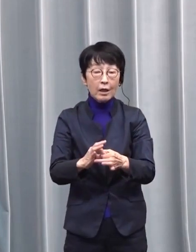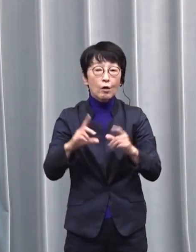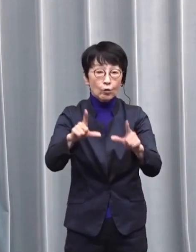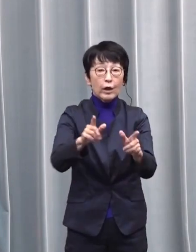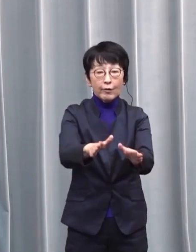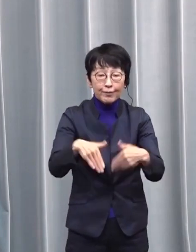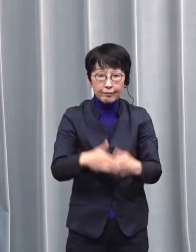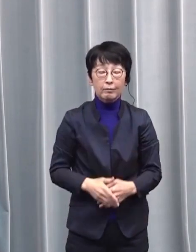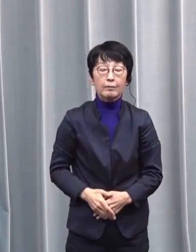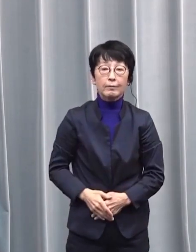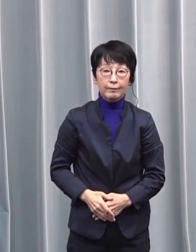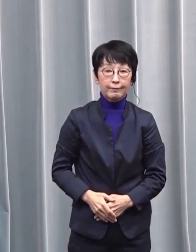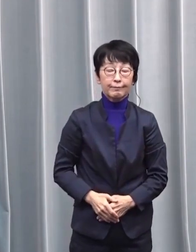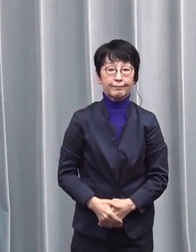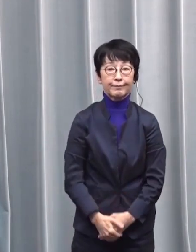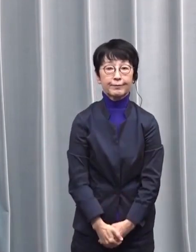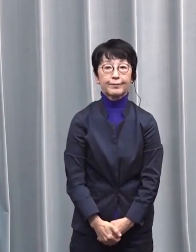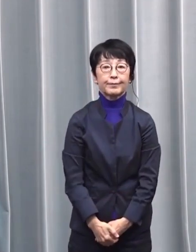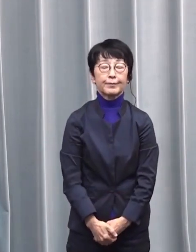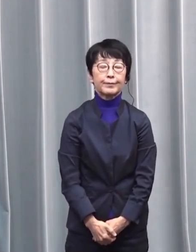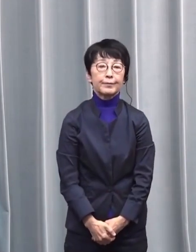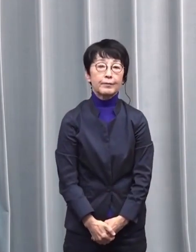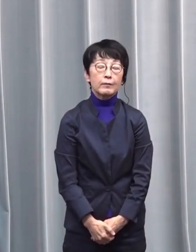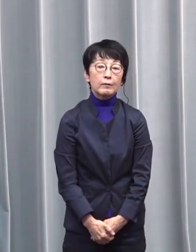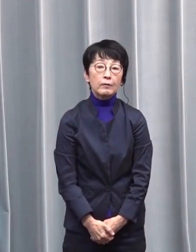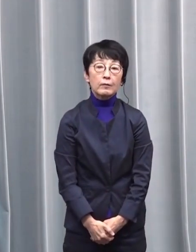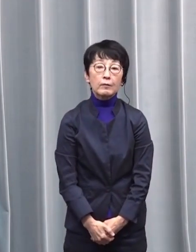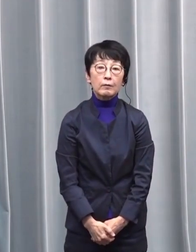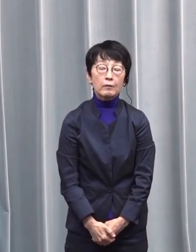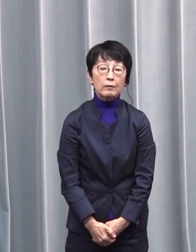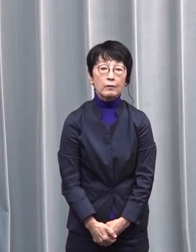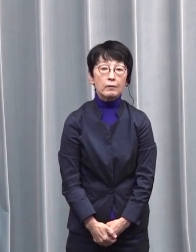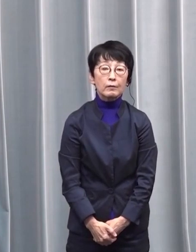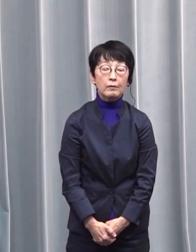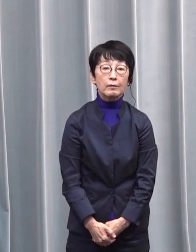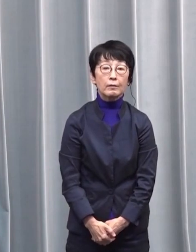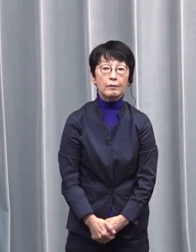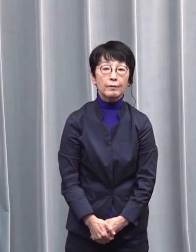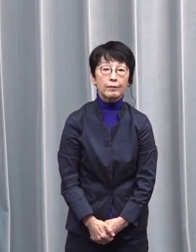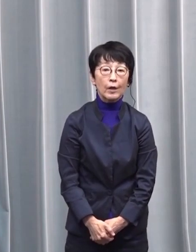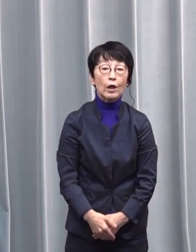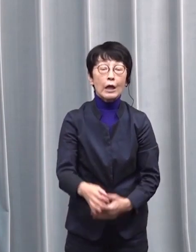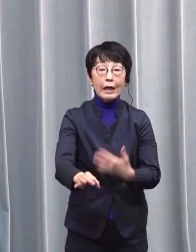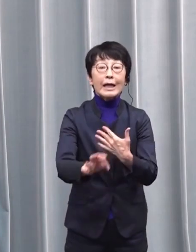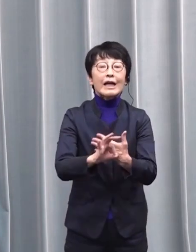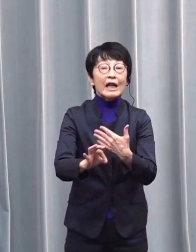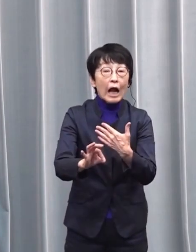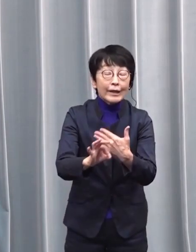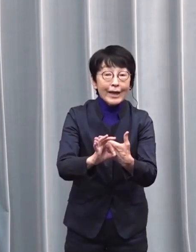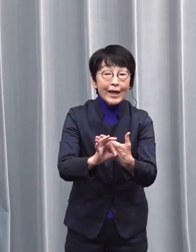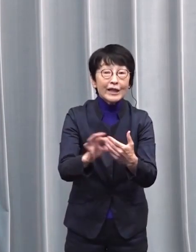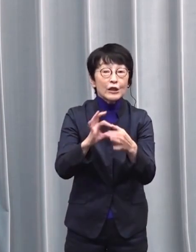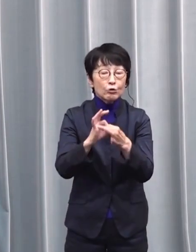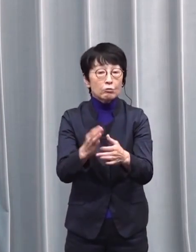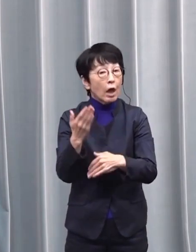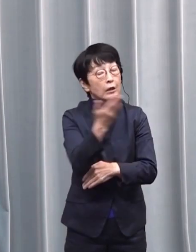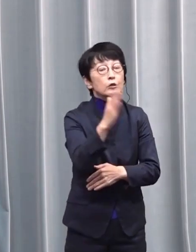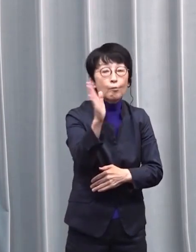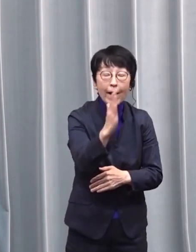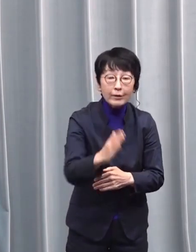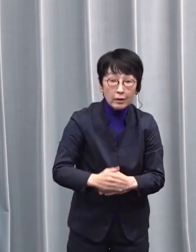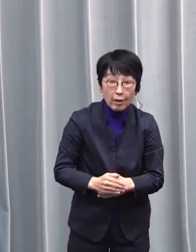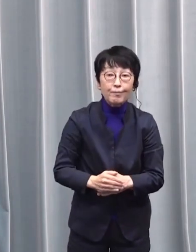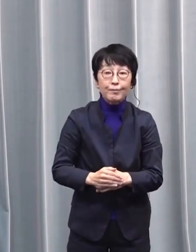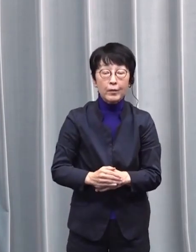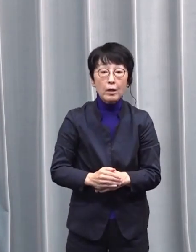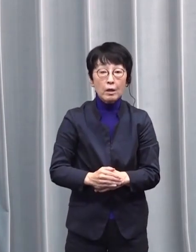務がございますので最後の質問にさせてください。はい、です。 家庭の話をしておりません。まあ、そういう話をした証言者が何人もい